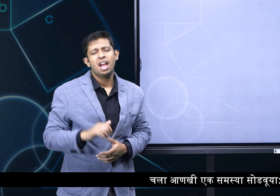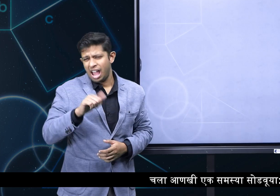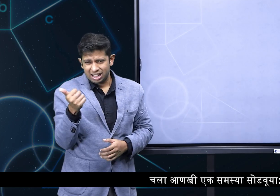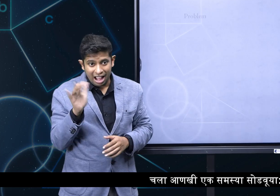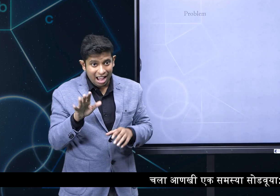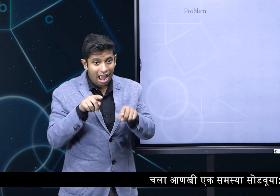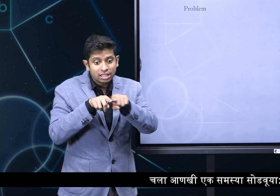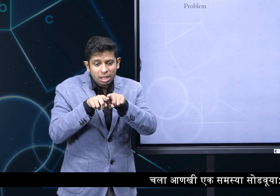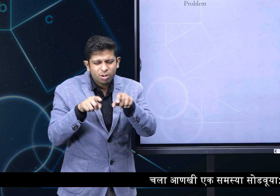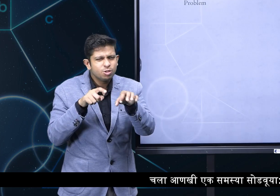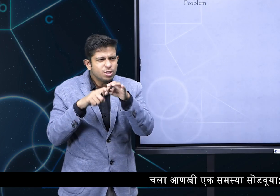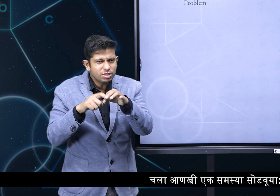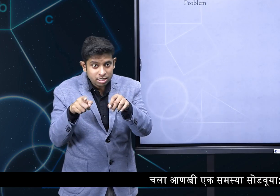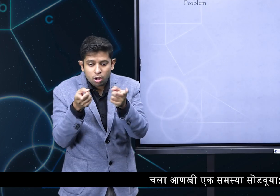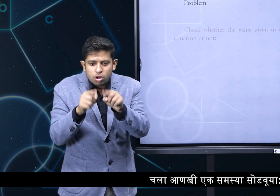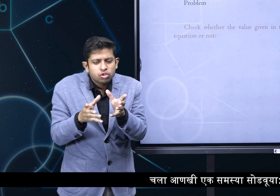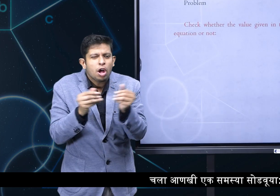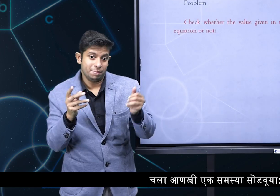चला आणखी एक समस्या सोडवूया.